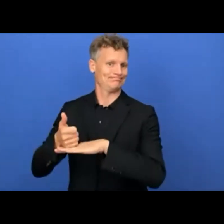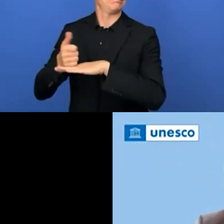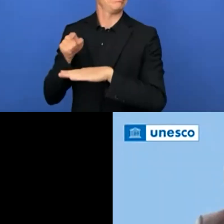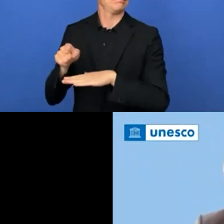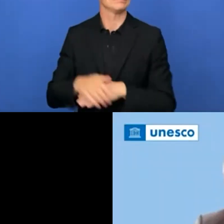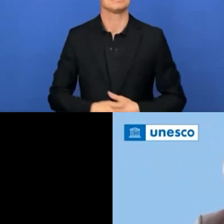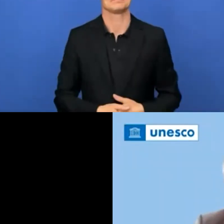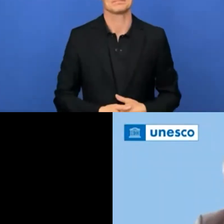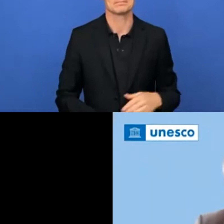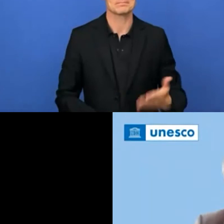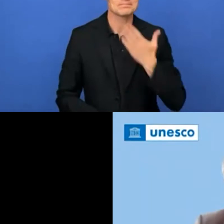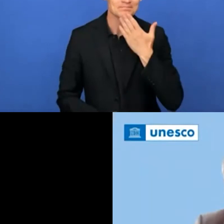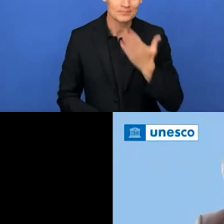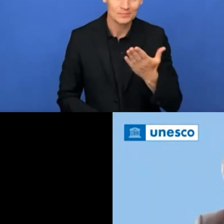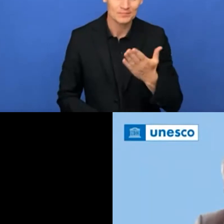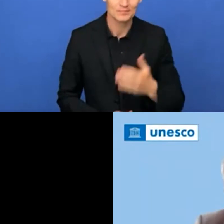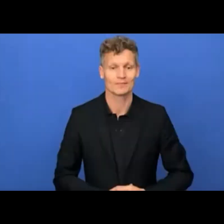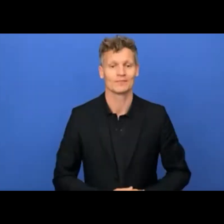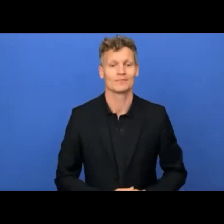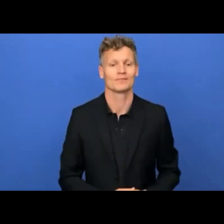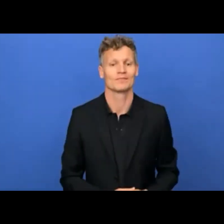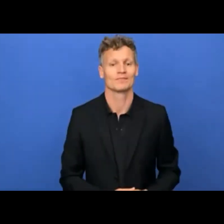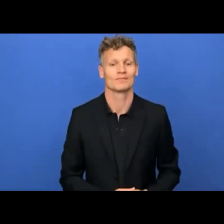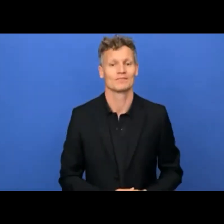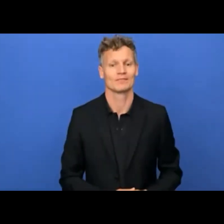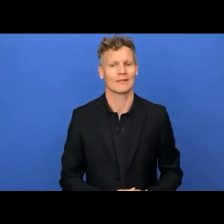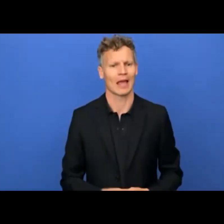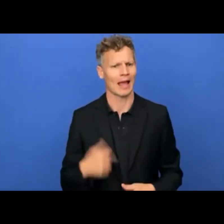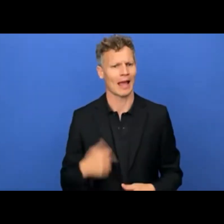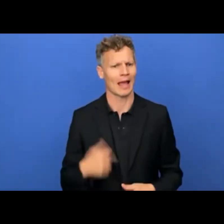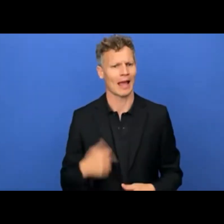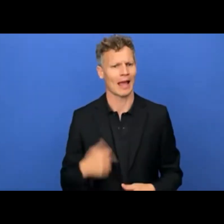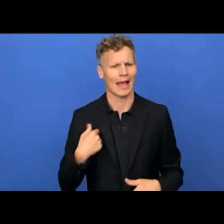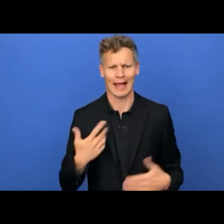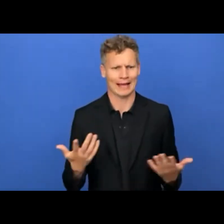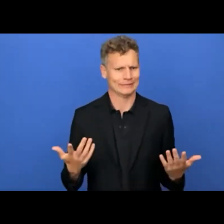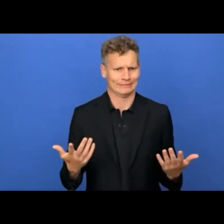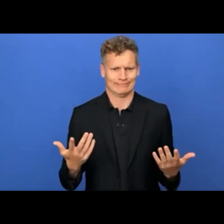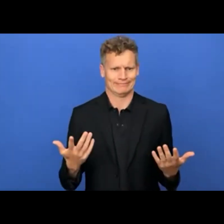section politique éducative de l'UNESCO. Merci. Merci, Sarah.